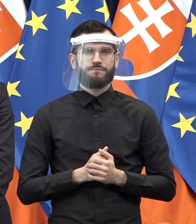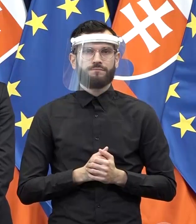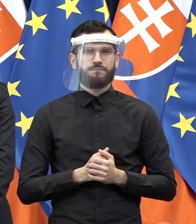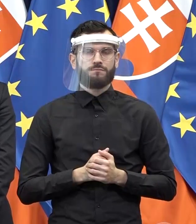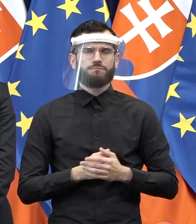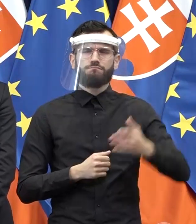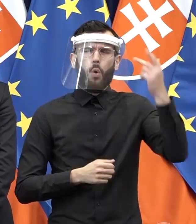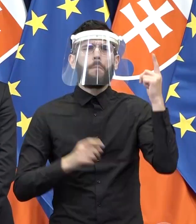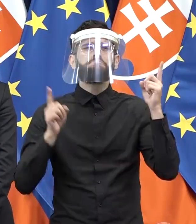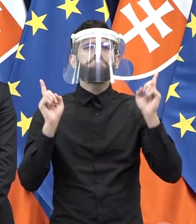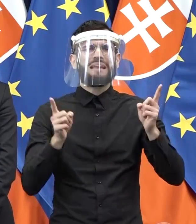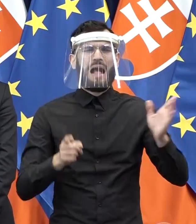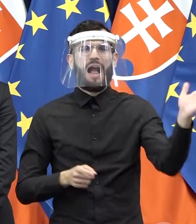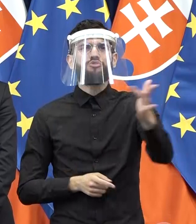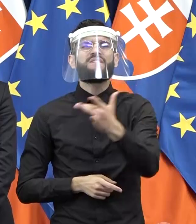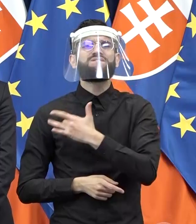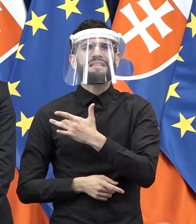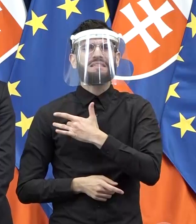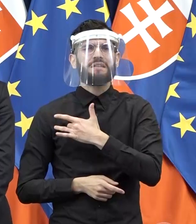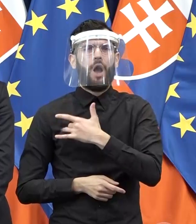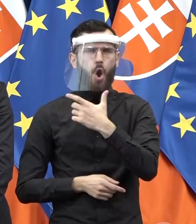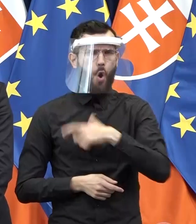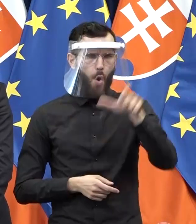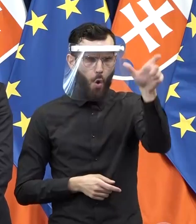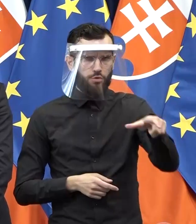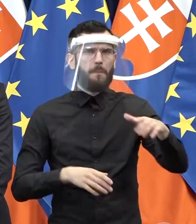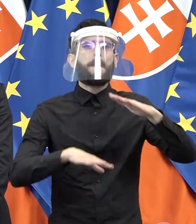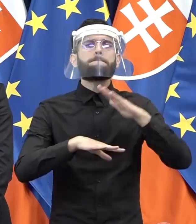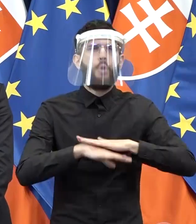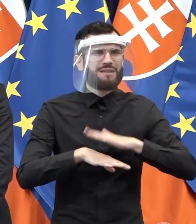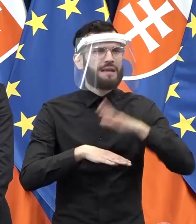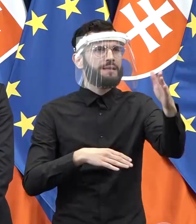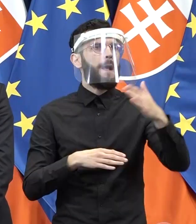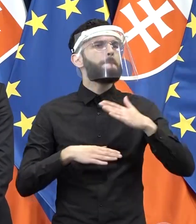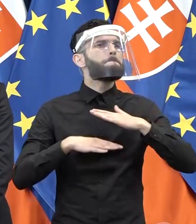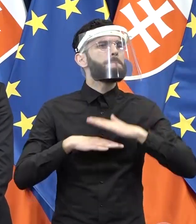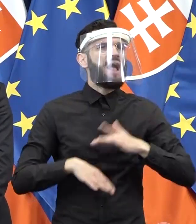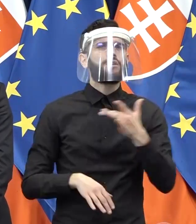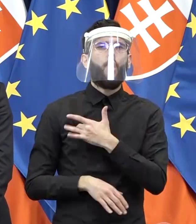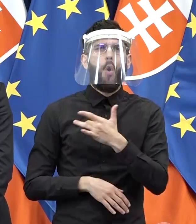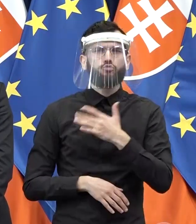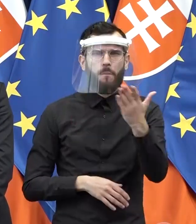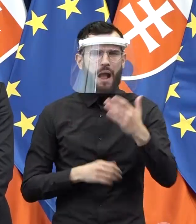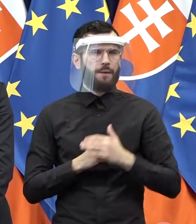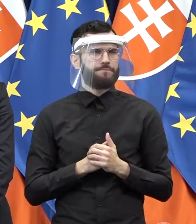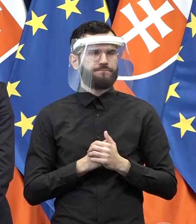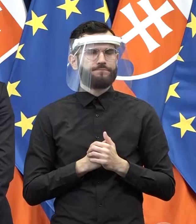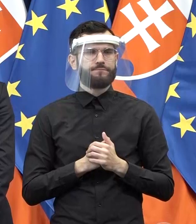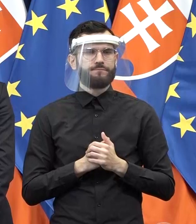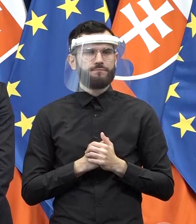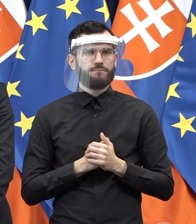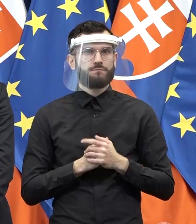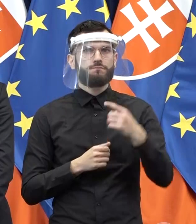prikazovalo všetkým fyzickým osobám, fyzickým osobám, podnikateľom a právnickým osobám, aby